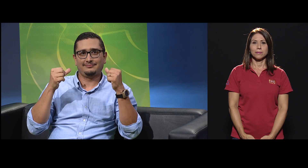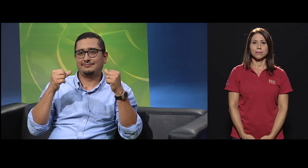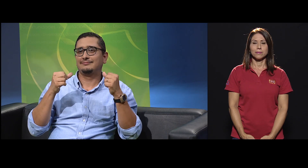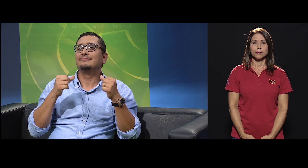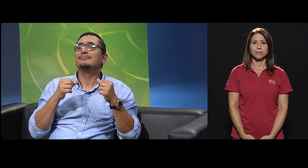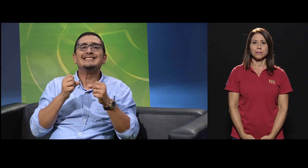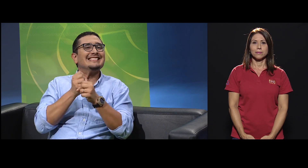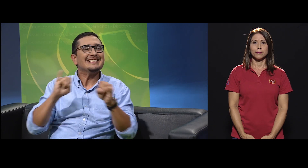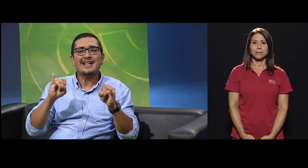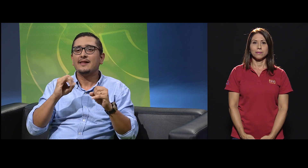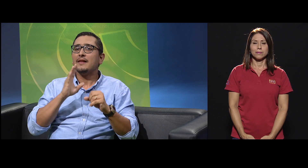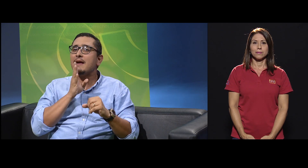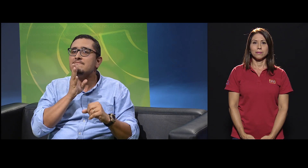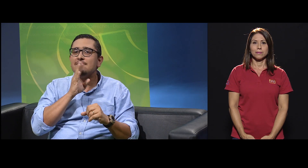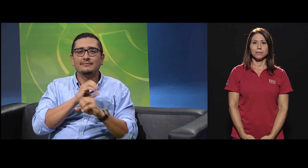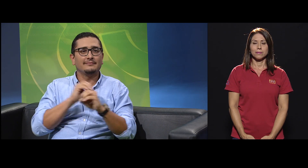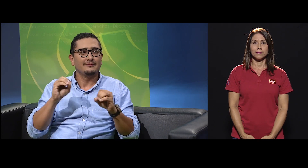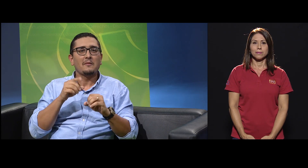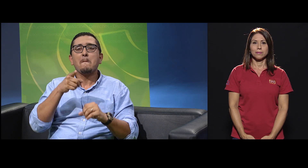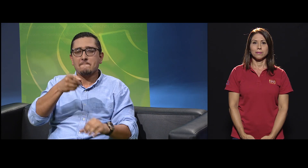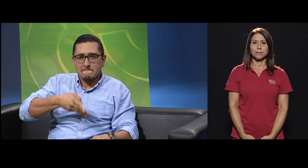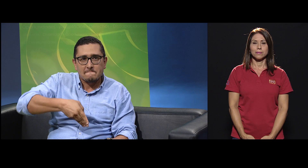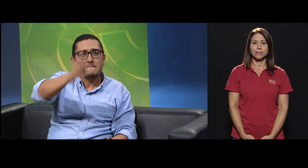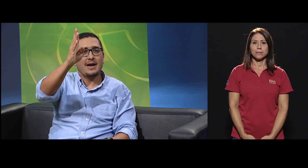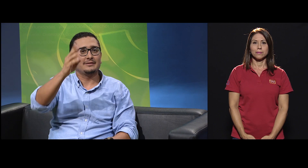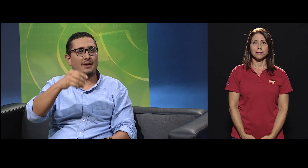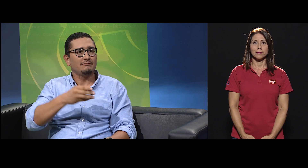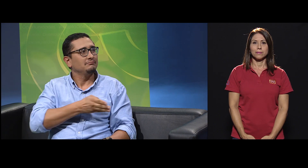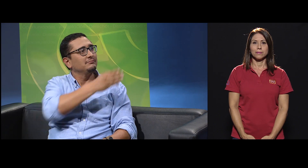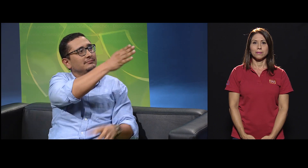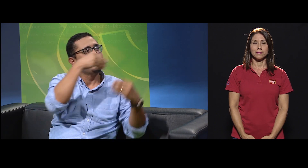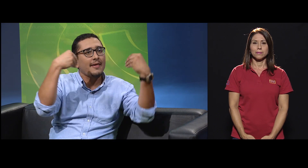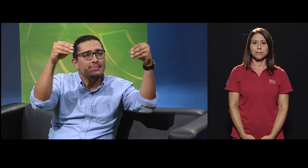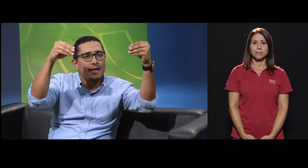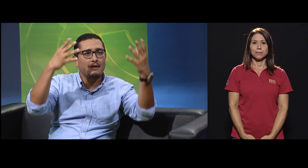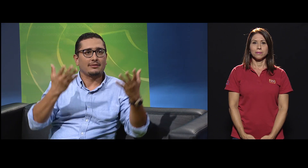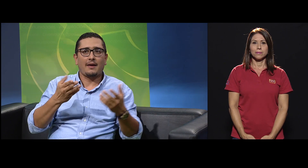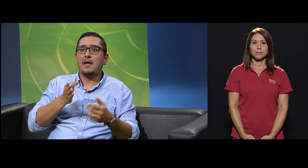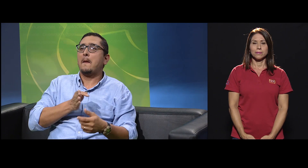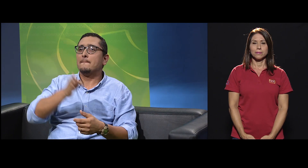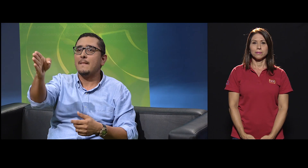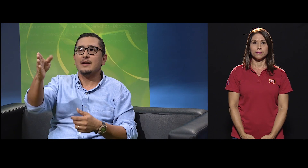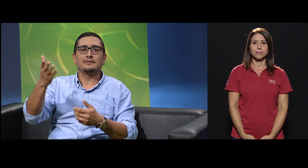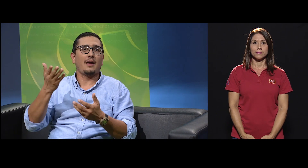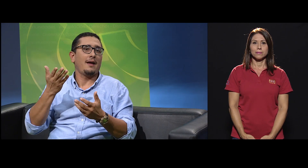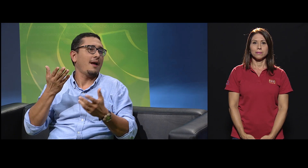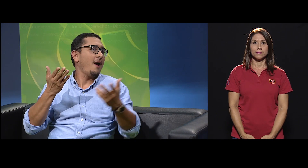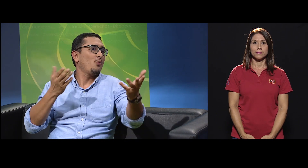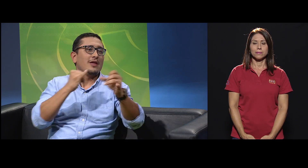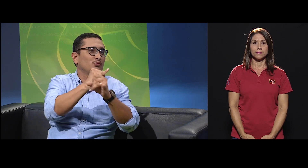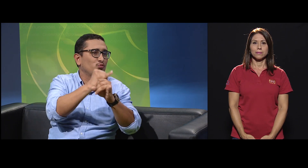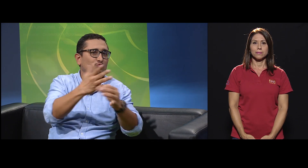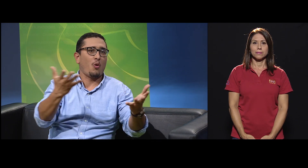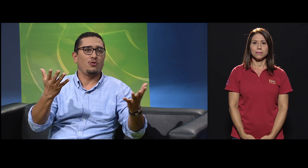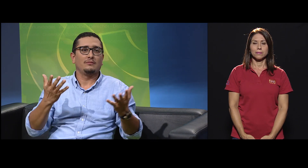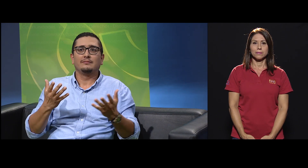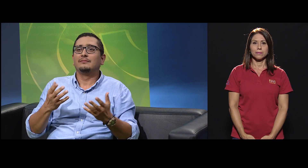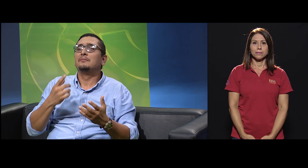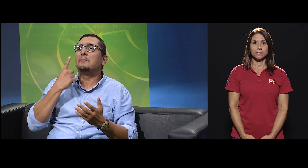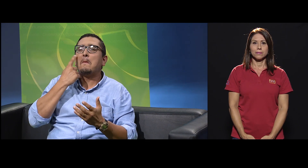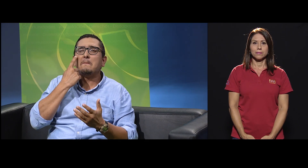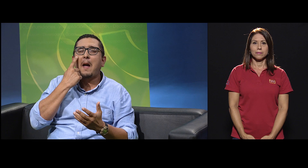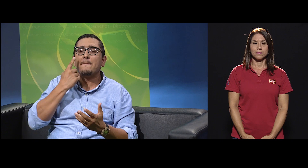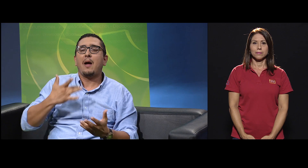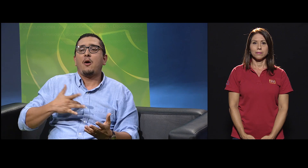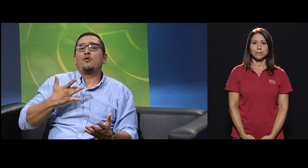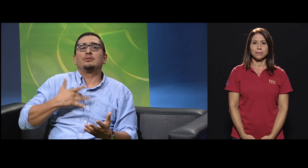les puede proponer un reto a ellos que se queden sin hablar y sin escuchar, que vayan a los diferentes servicios, a las